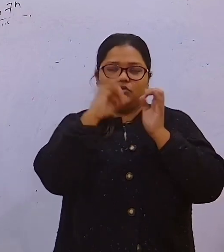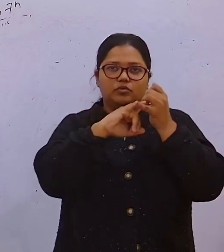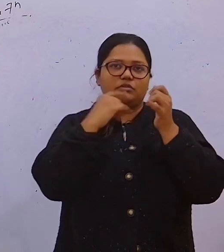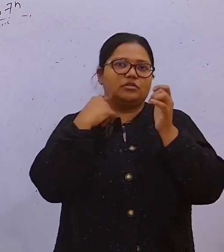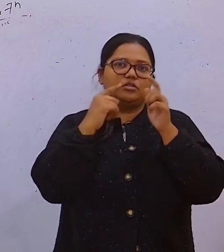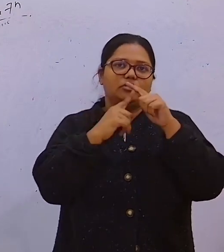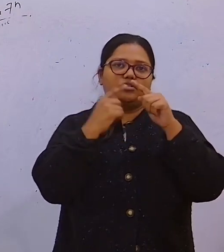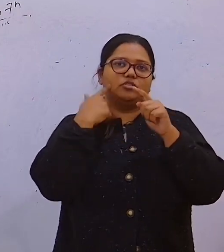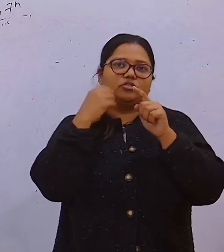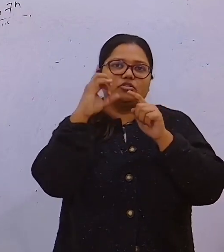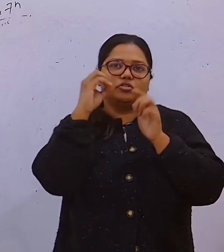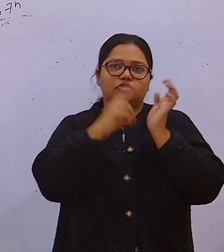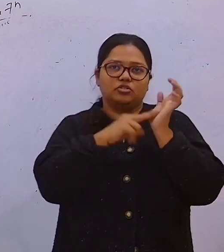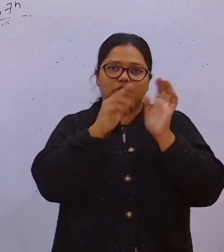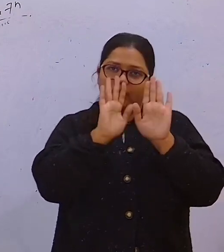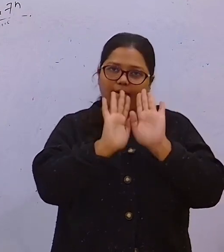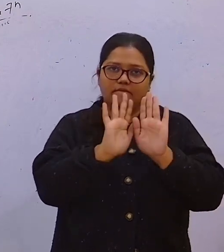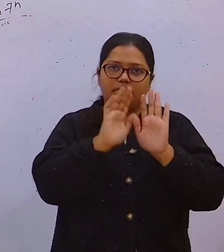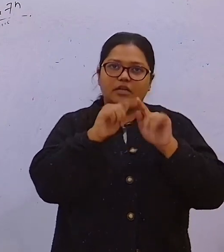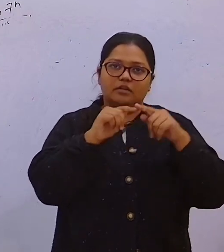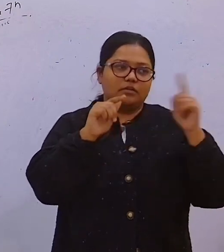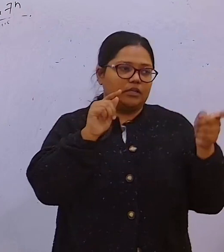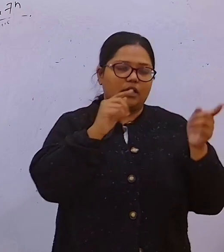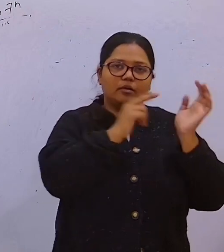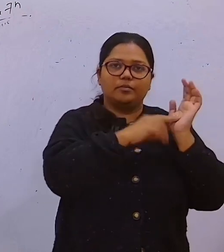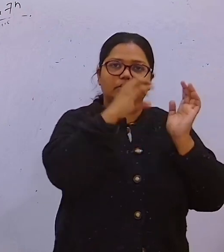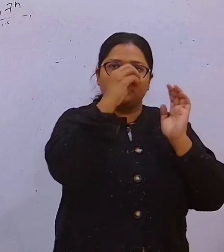लिखो, पहला